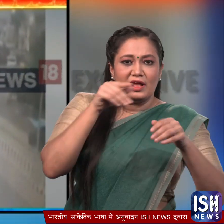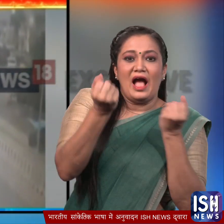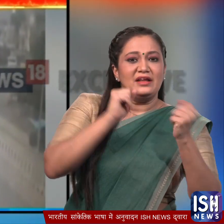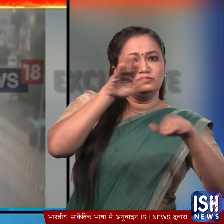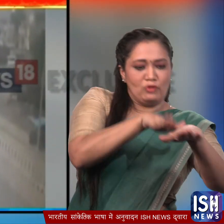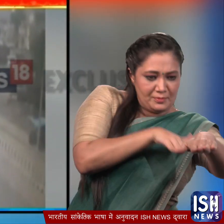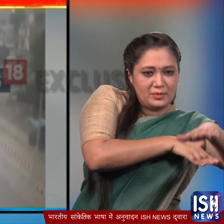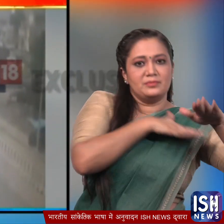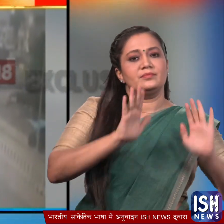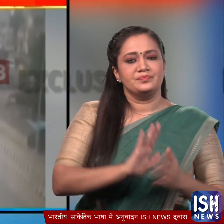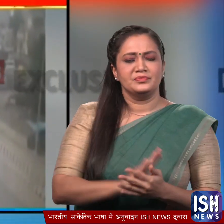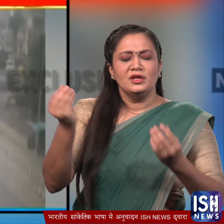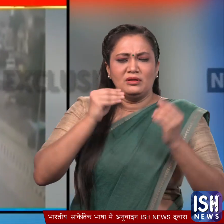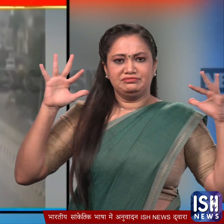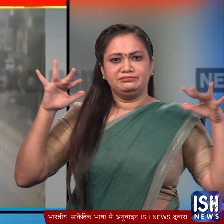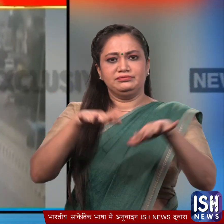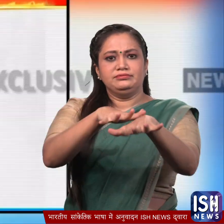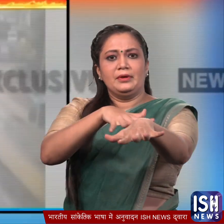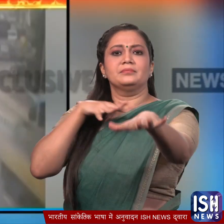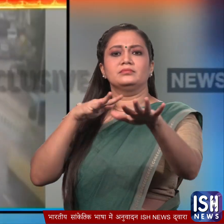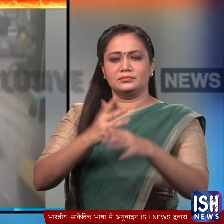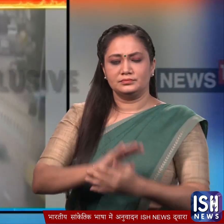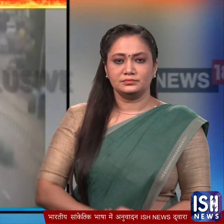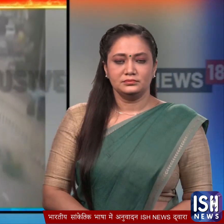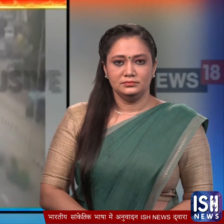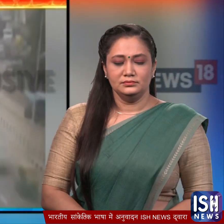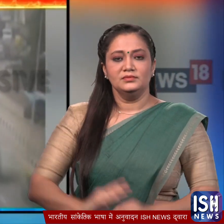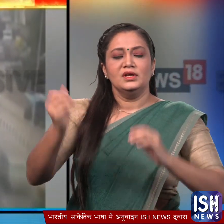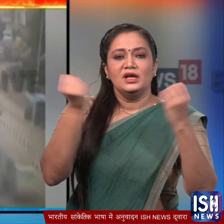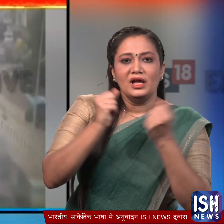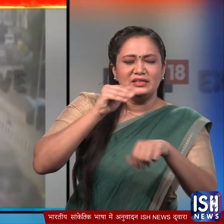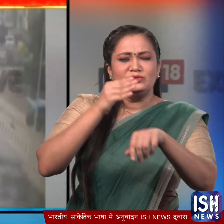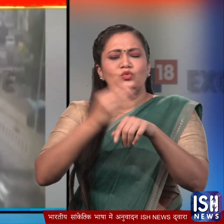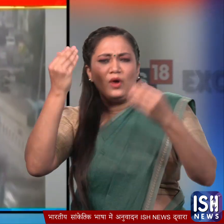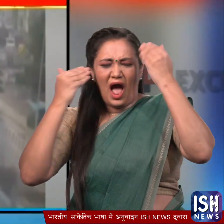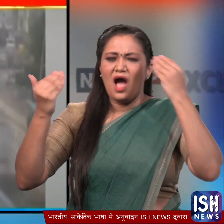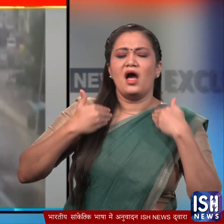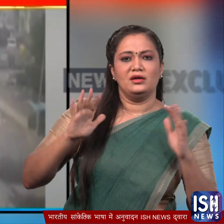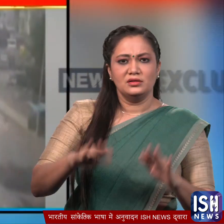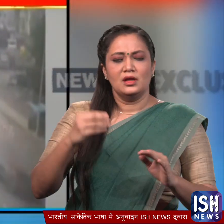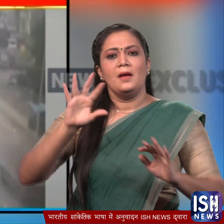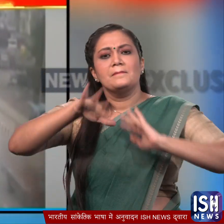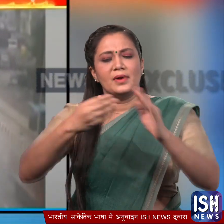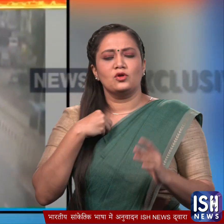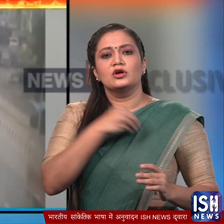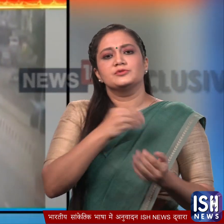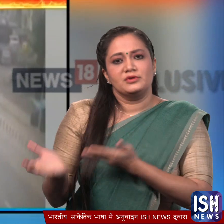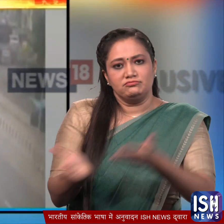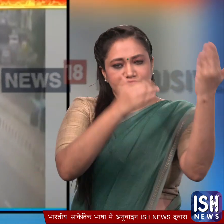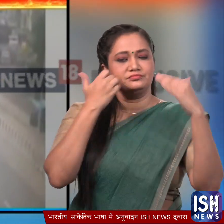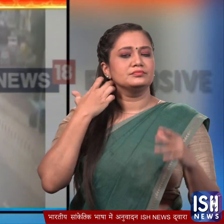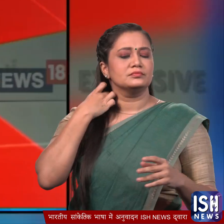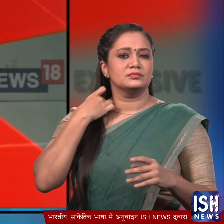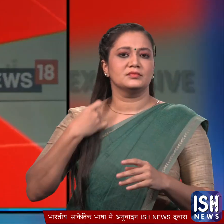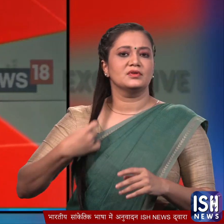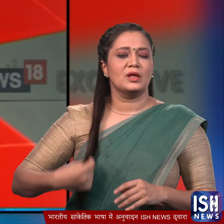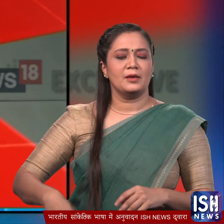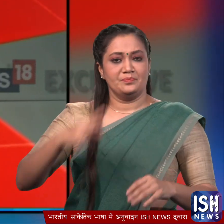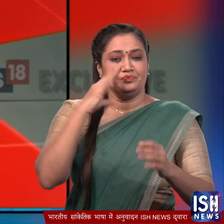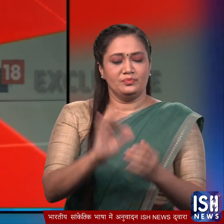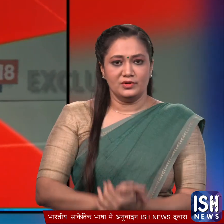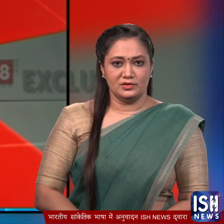200 किसान और उनके प्रतिनिधि जो हैं वो यहां पर आएंगे और यहां पर बैठ करके विरोध प्रदर्शन करेंगे। उत्तर प्रदेश के कानपुर से एक